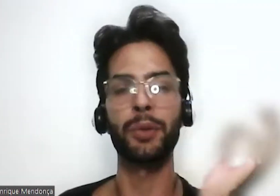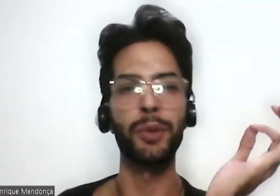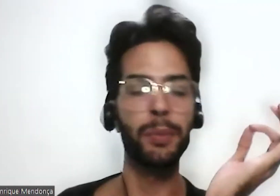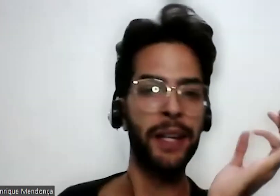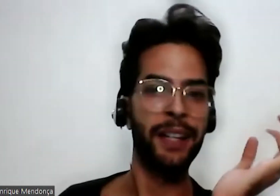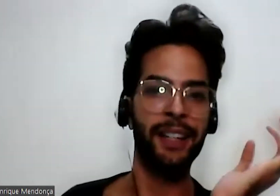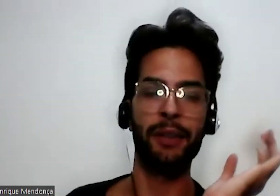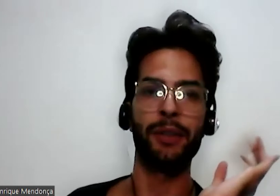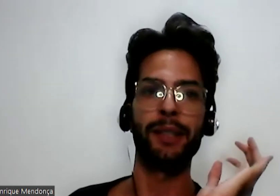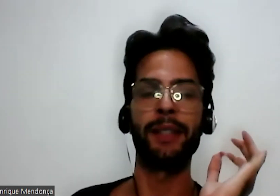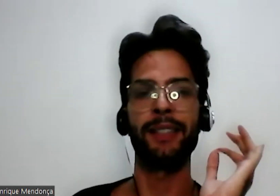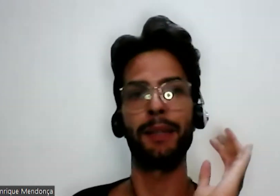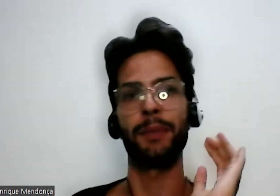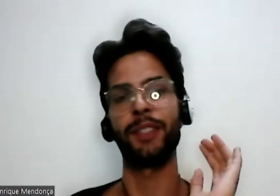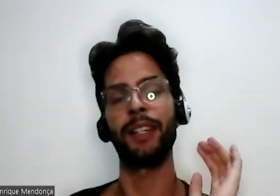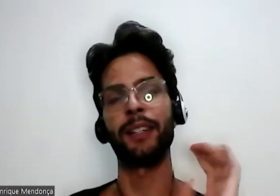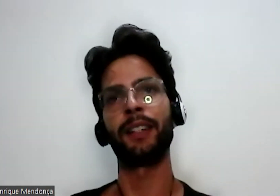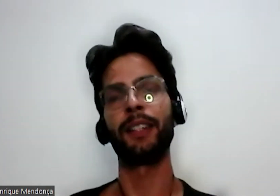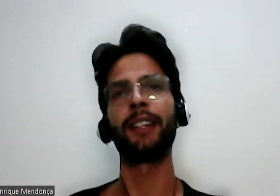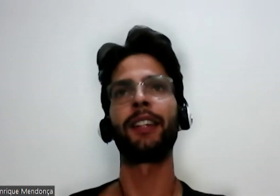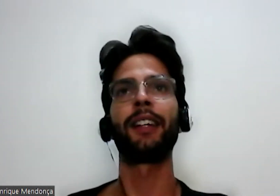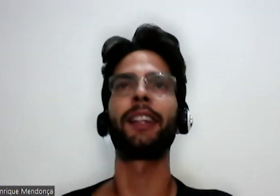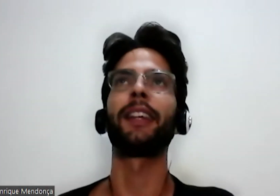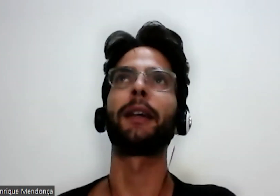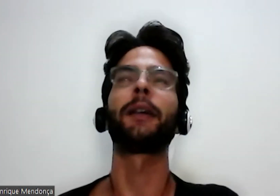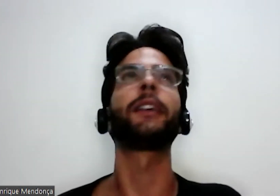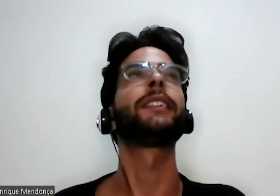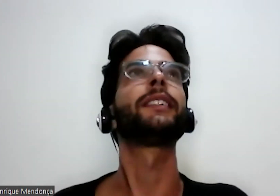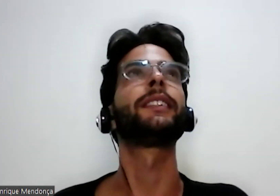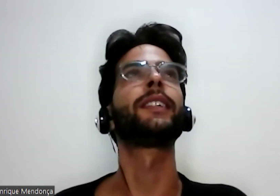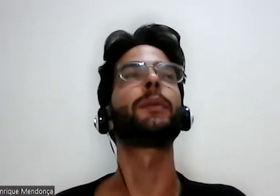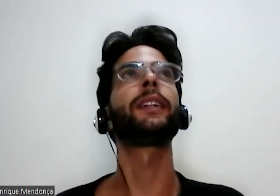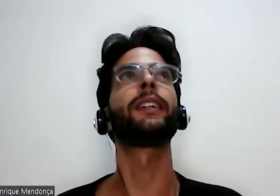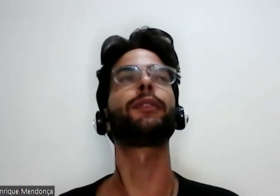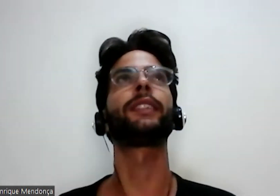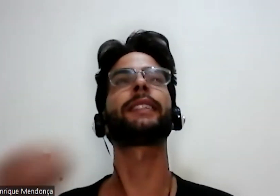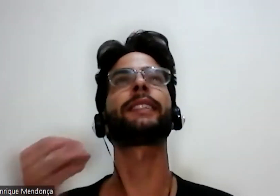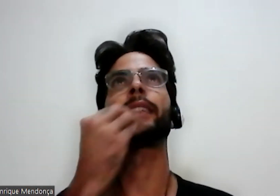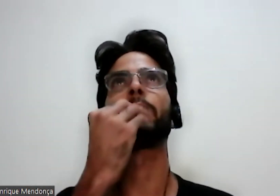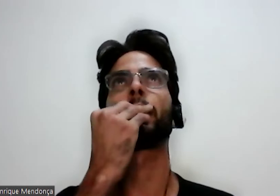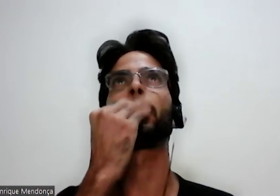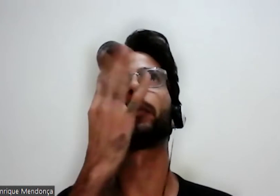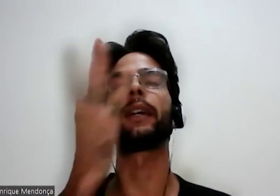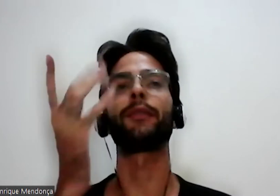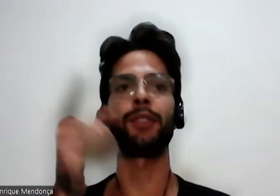tudo bem, que é uma coisa bem simples, né? Que, se eu não me engano, eu fiz assim. Bem